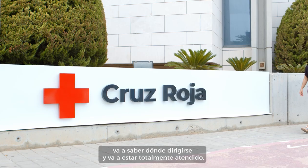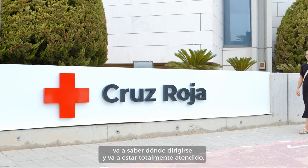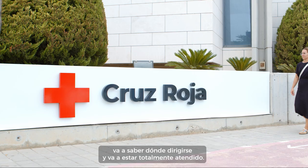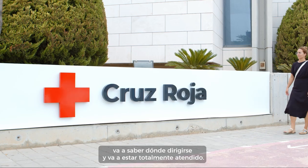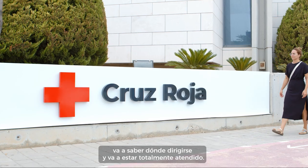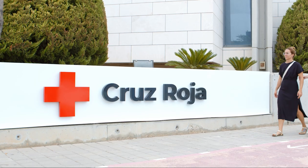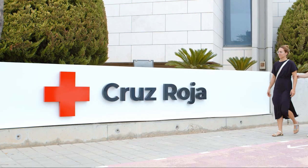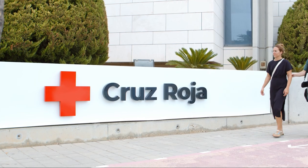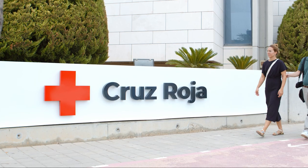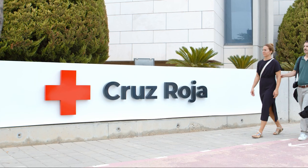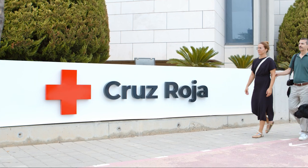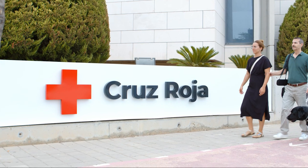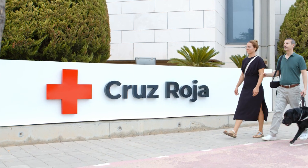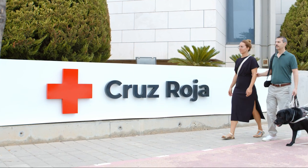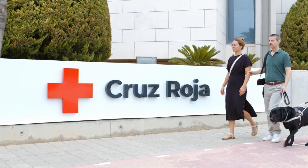totalmente atendido.